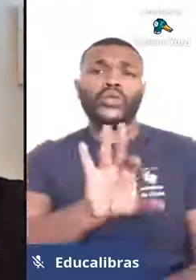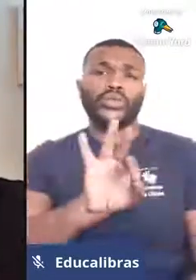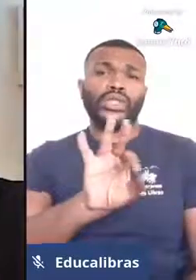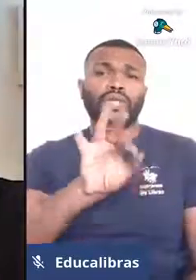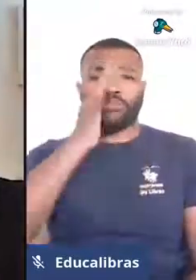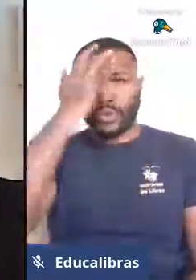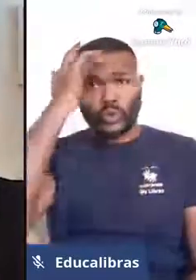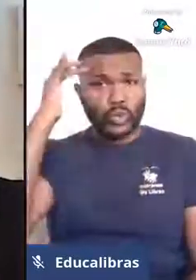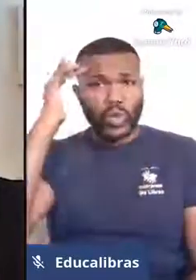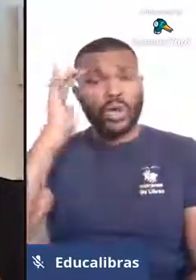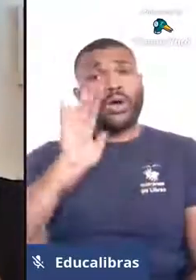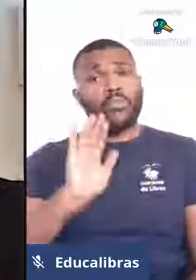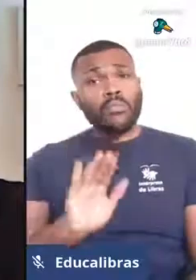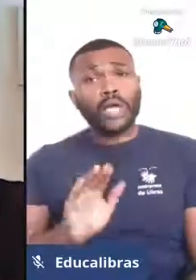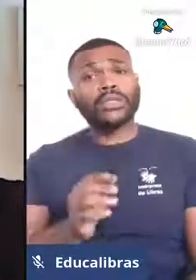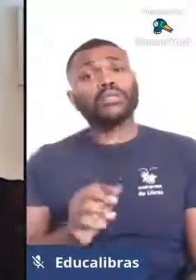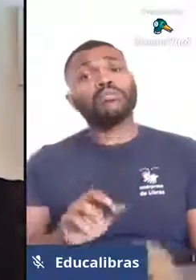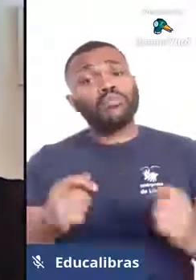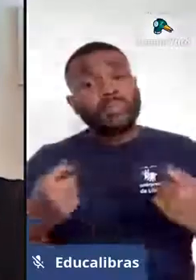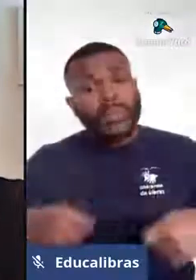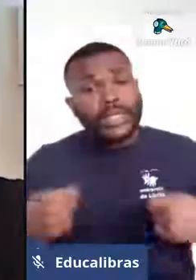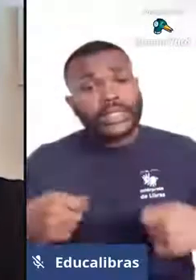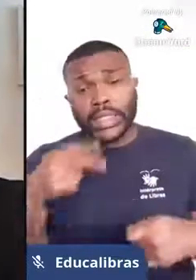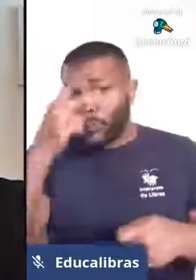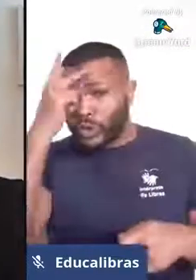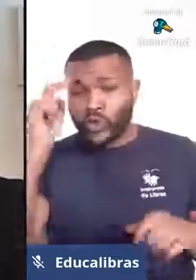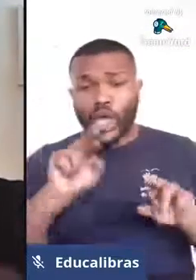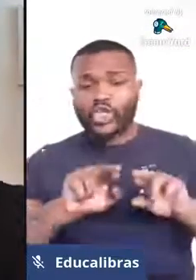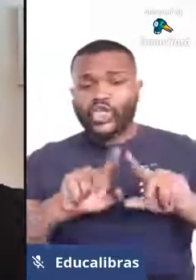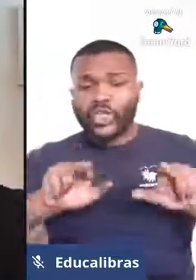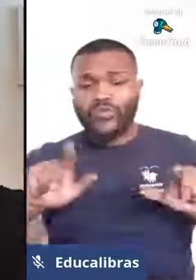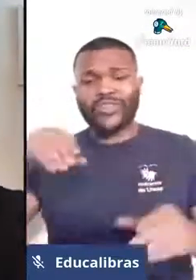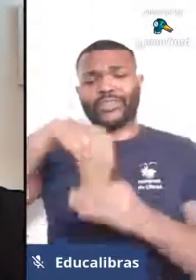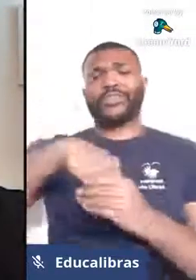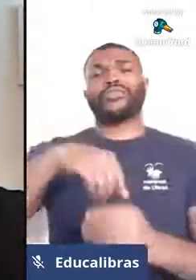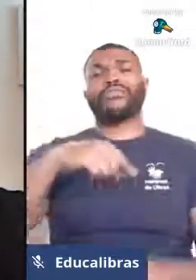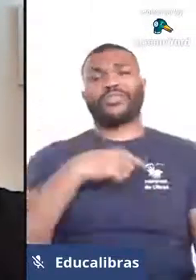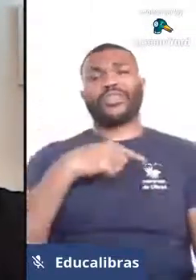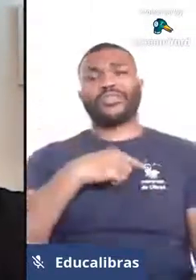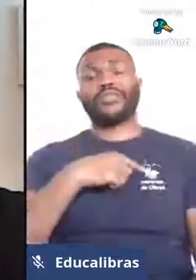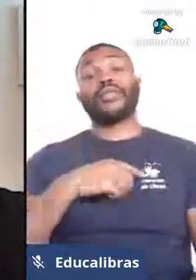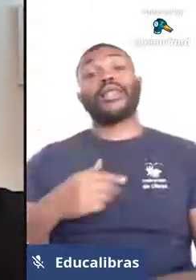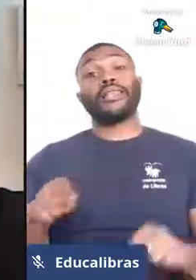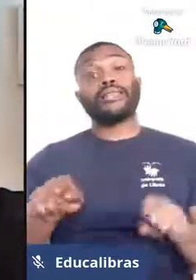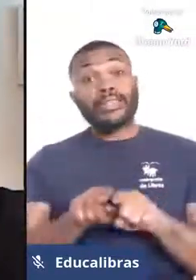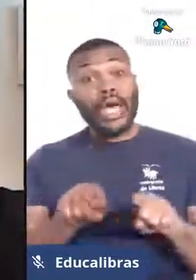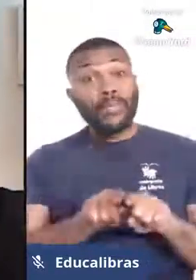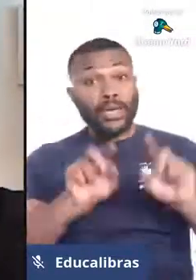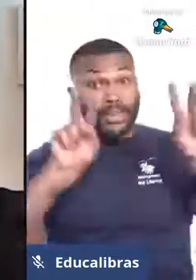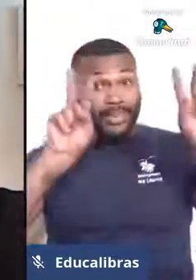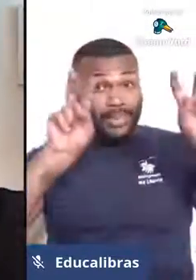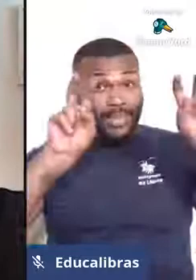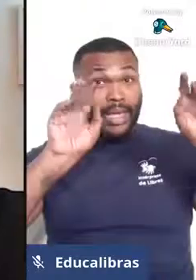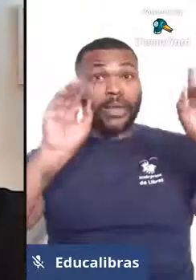Mas alguma diversidade é essencial. E a questão da deficiência, acho que tem que ser